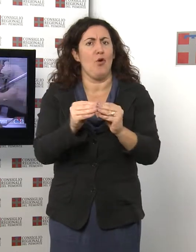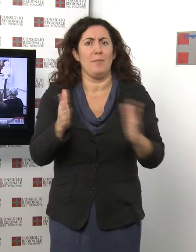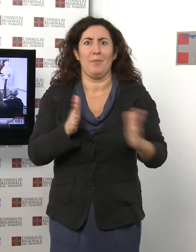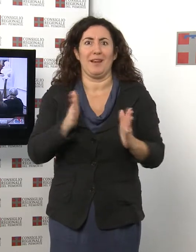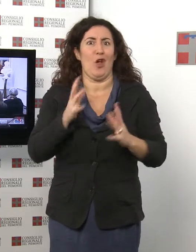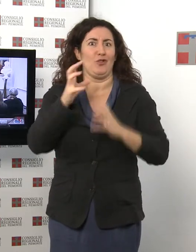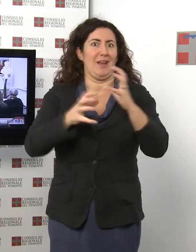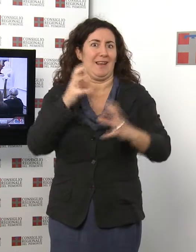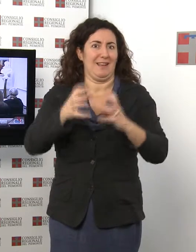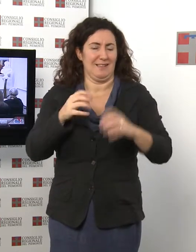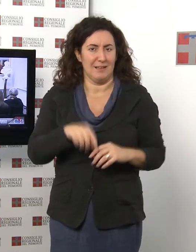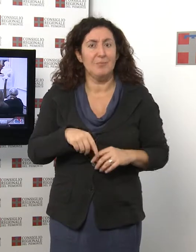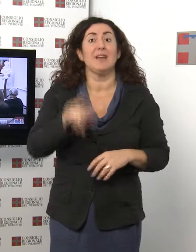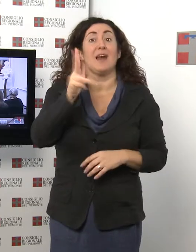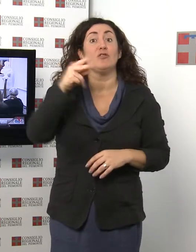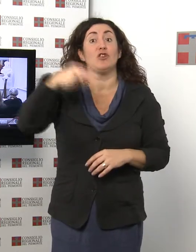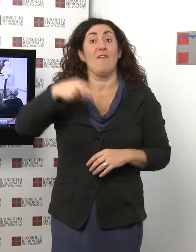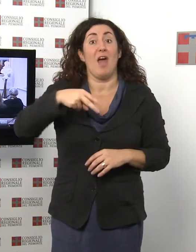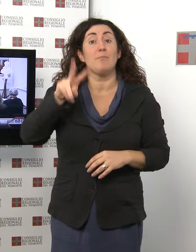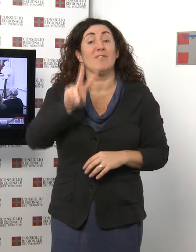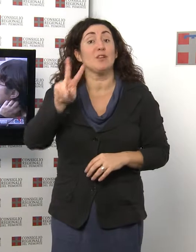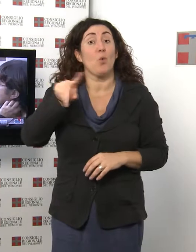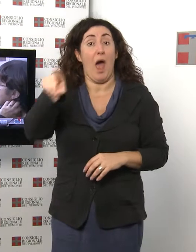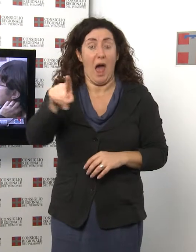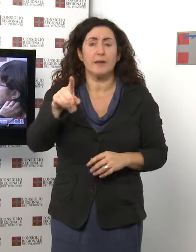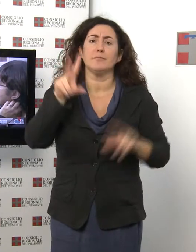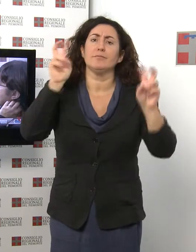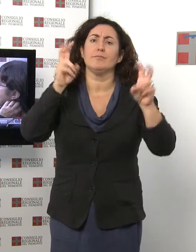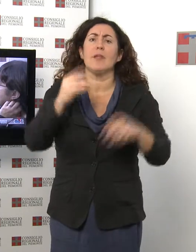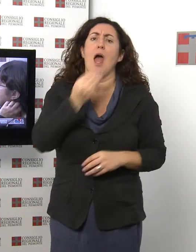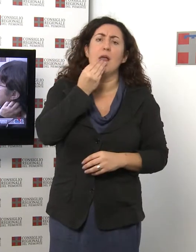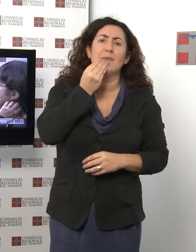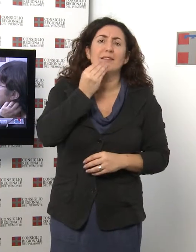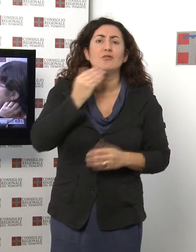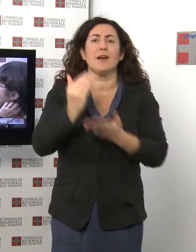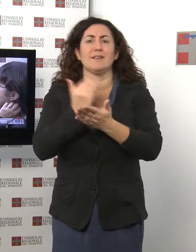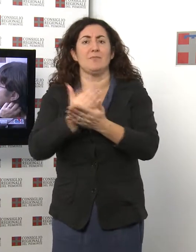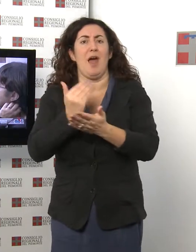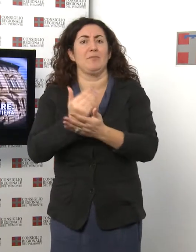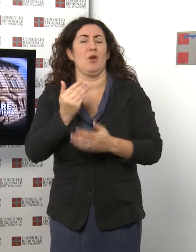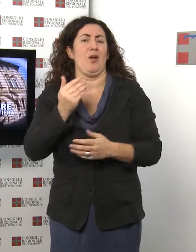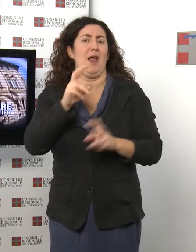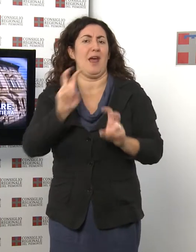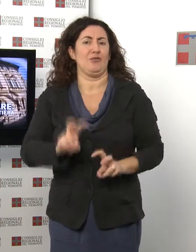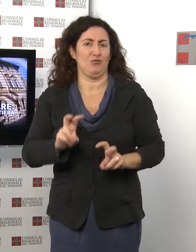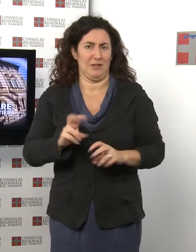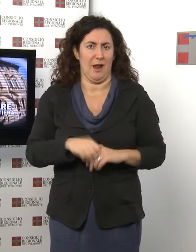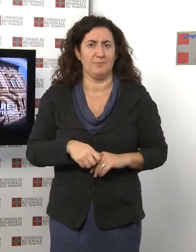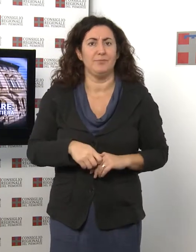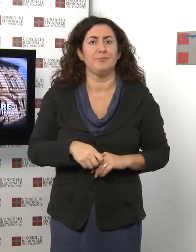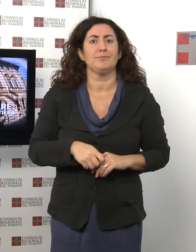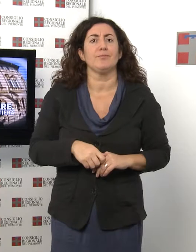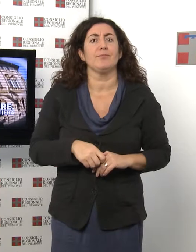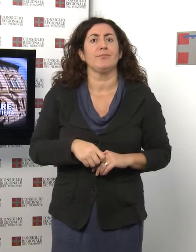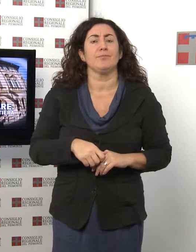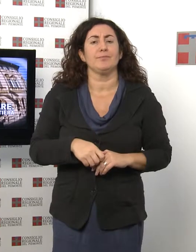13 novembre Matteo vittuari interverrà su l'alimentazione e risparmio di energia una nuova prospettiva per terra e per mare